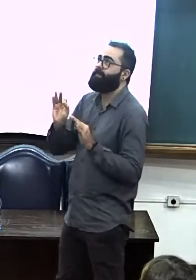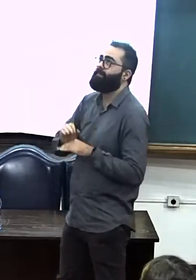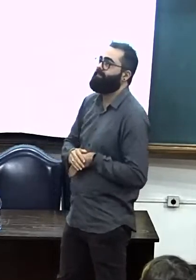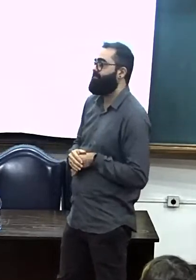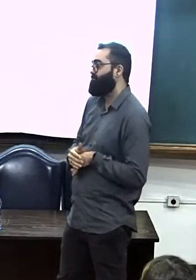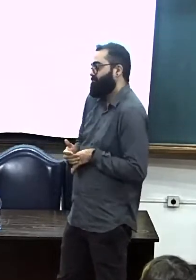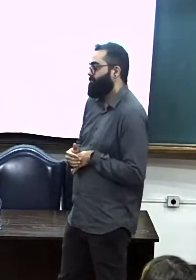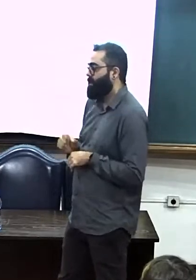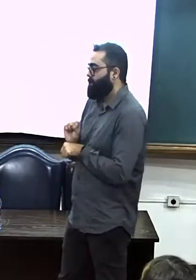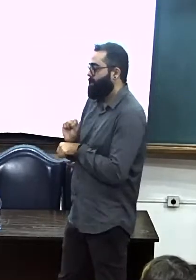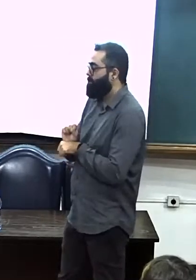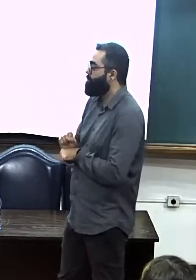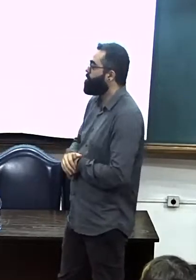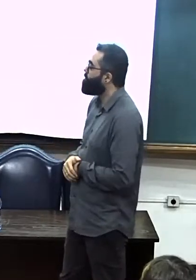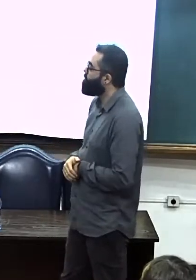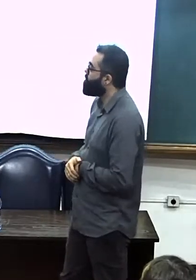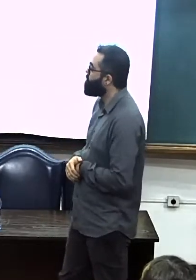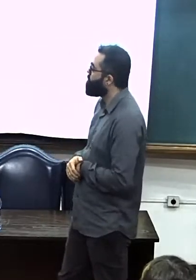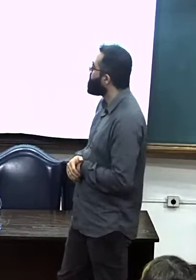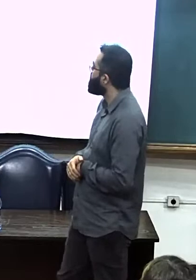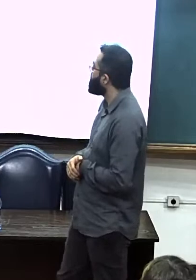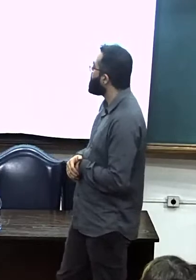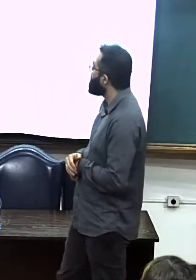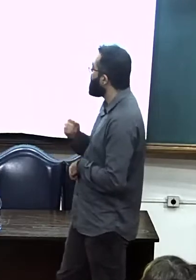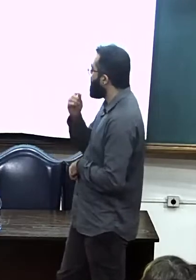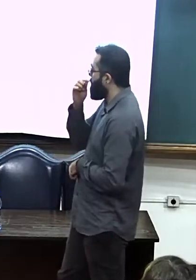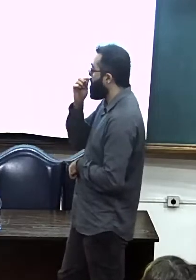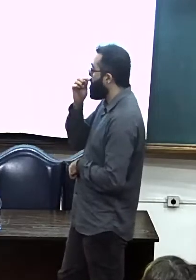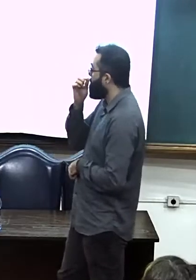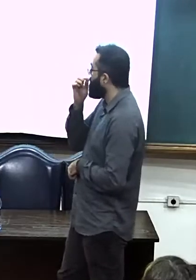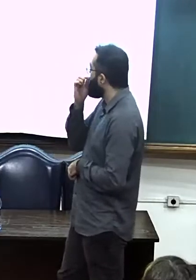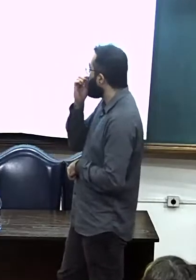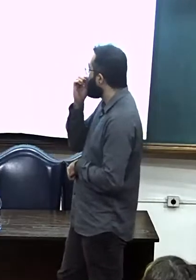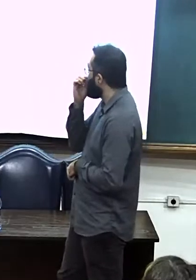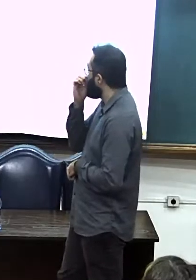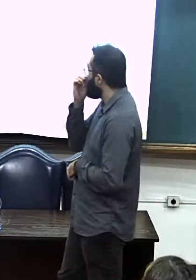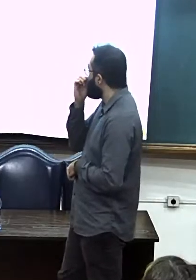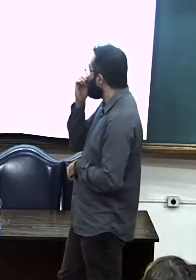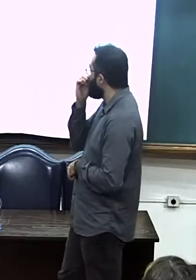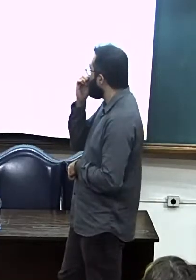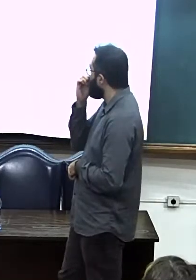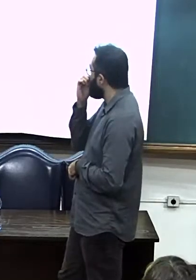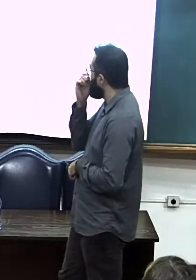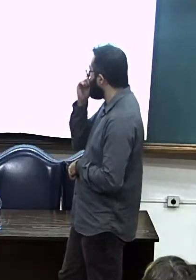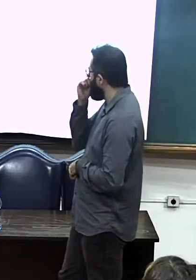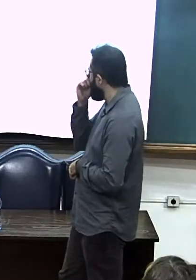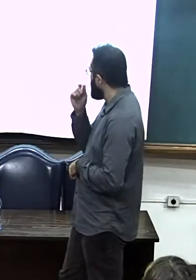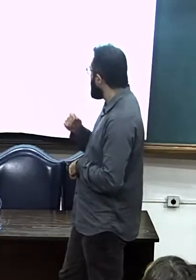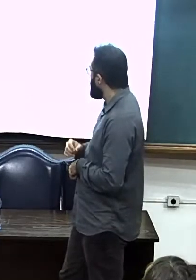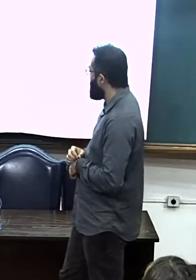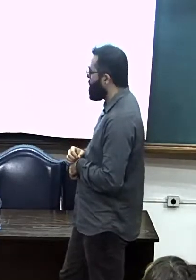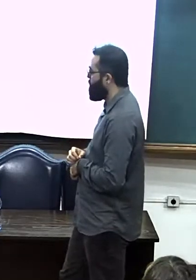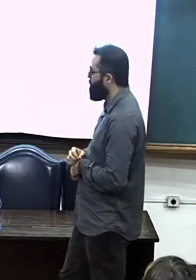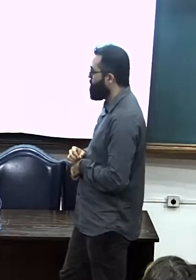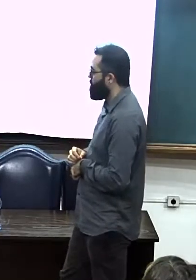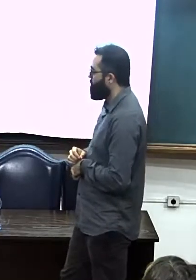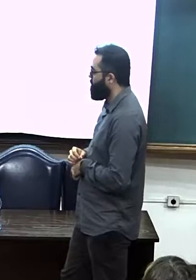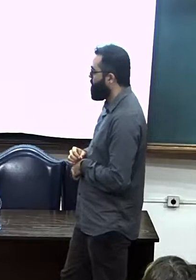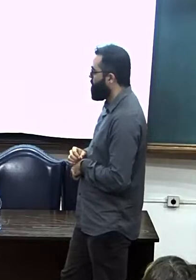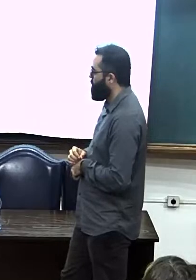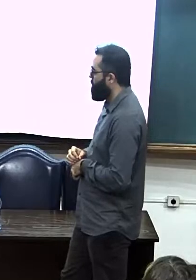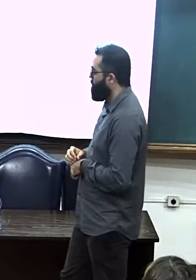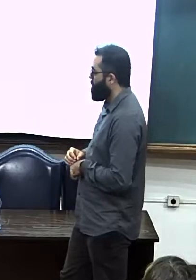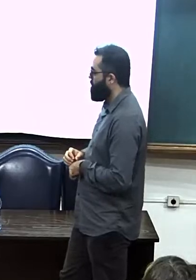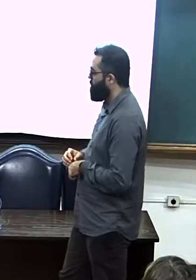não sei se atuadores, alguma coisa assim, né? Actuators.